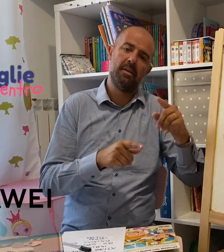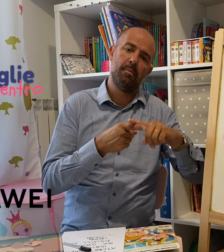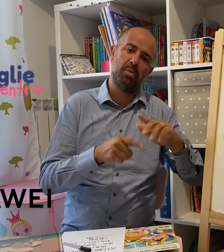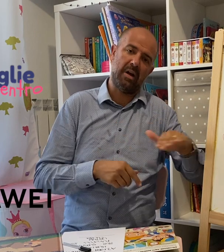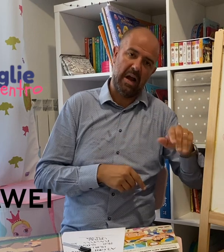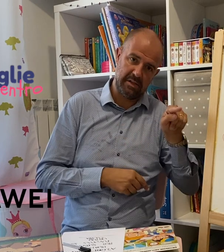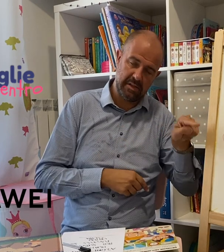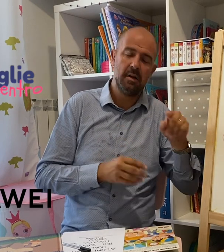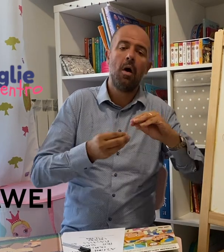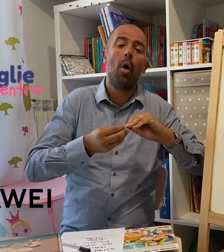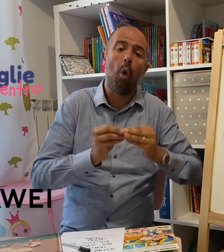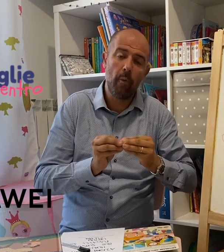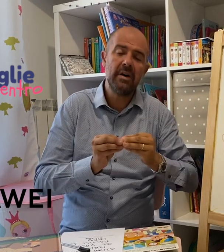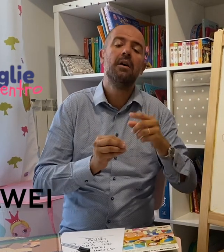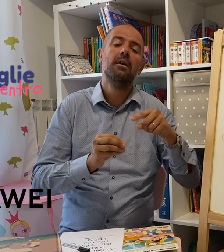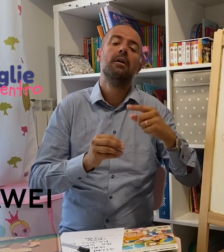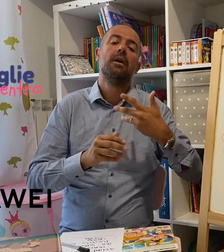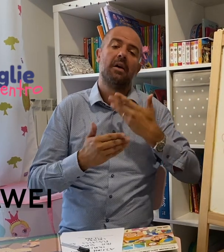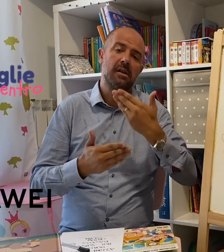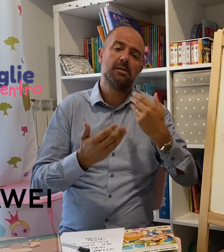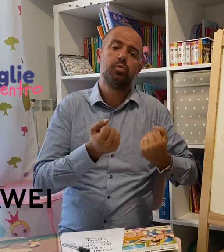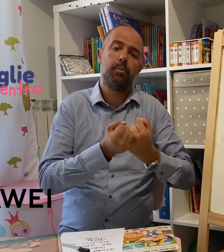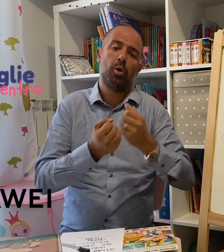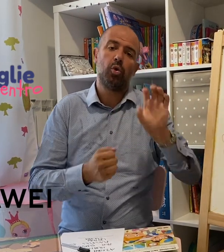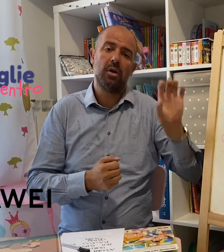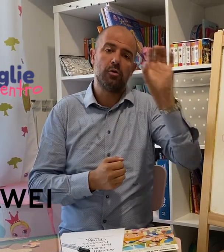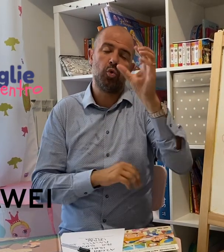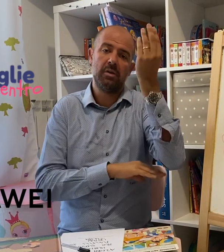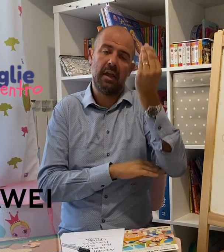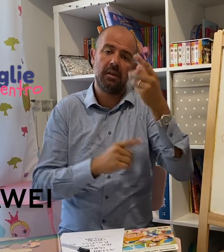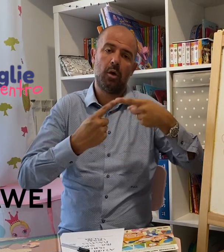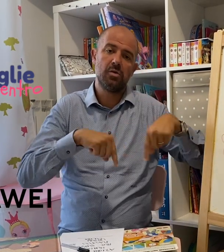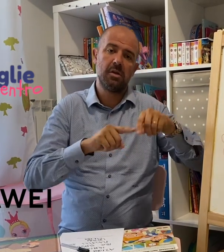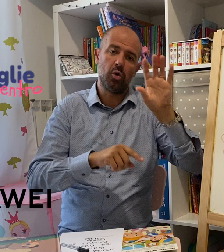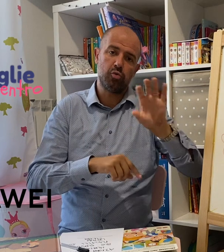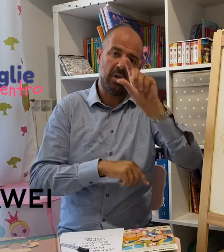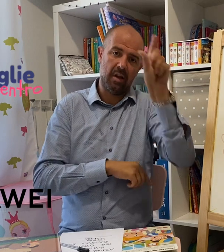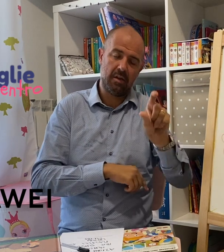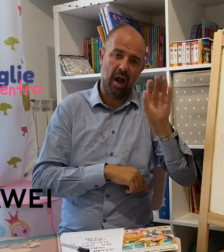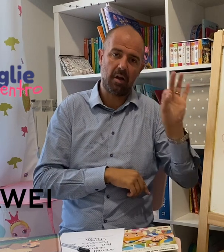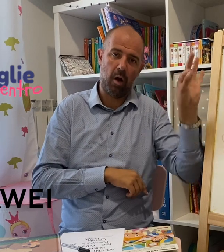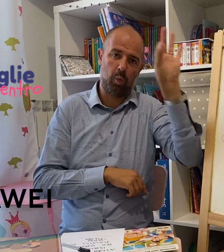bambini più ragazzi come radio più porto ragioni ente consiglio regionale d'Italia